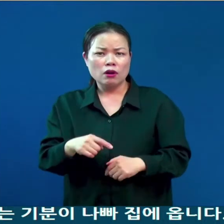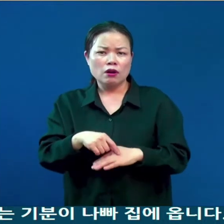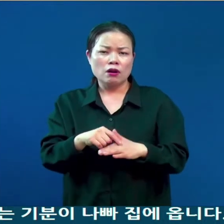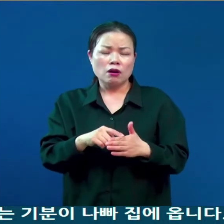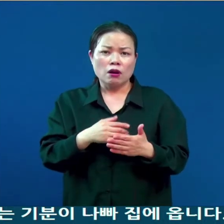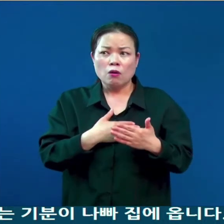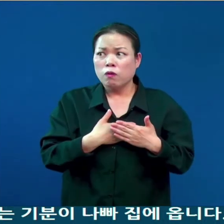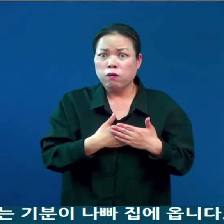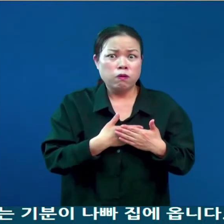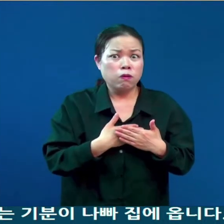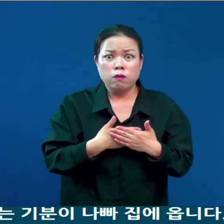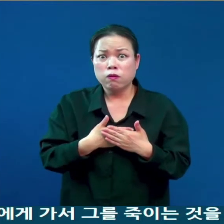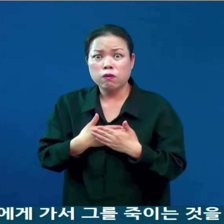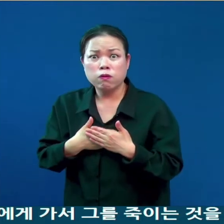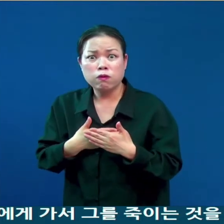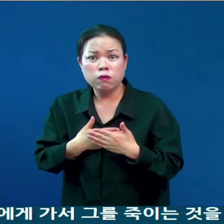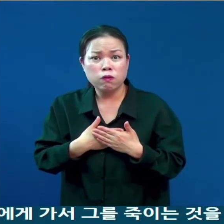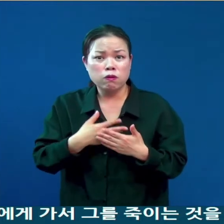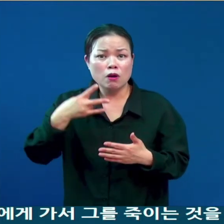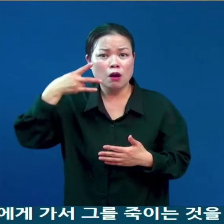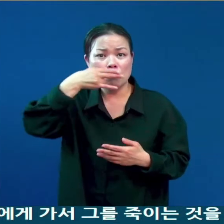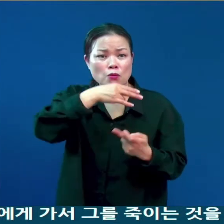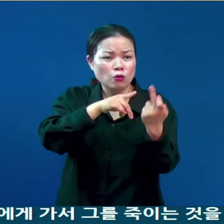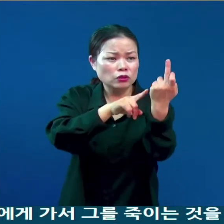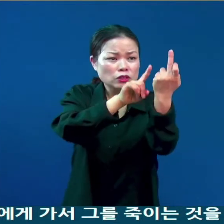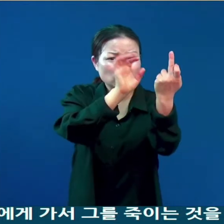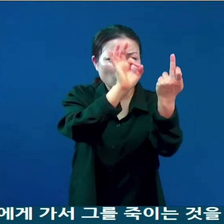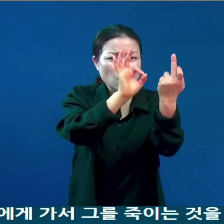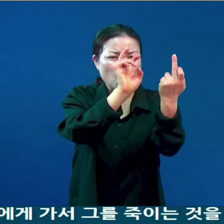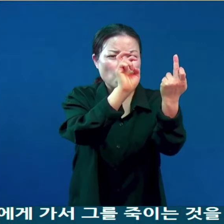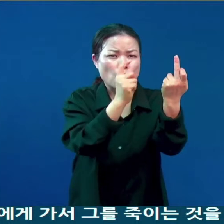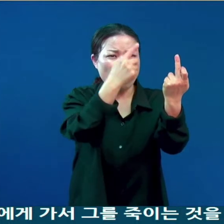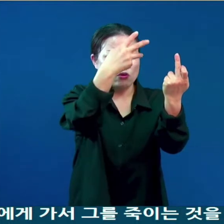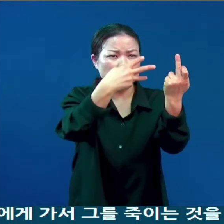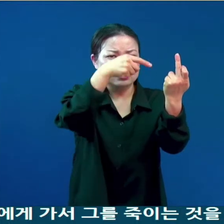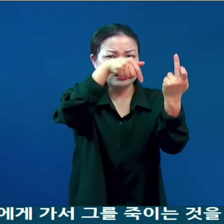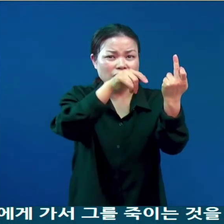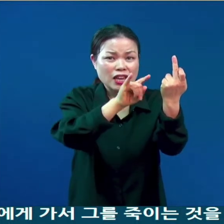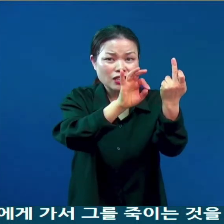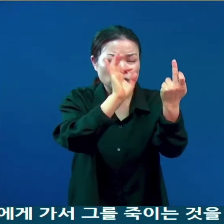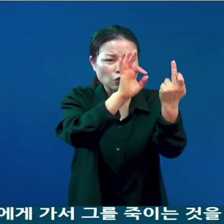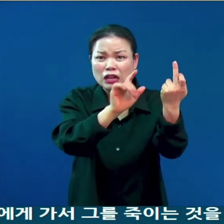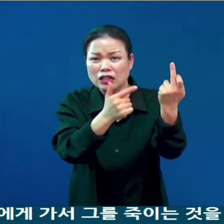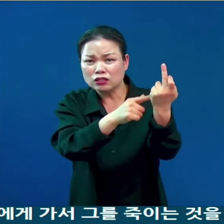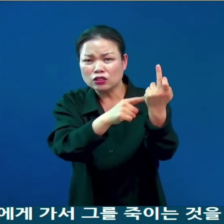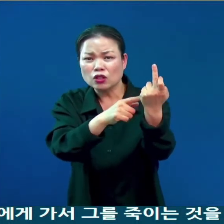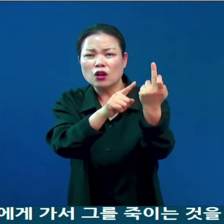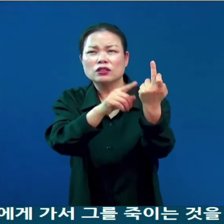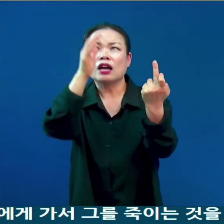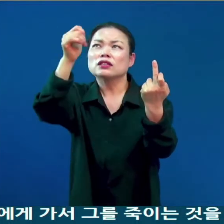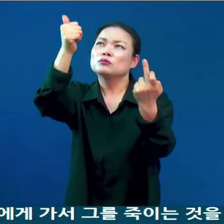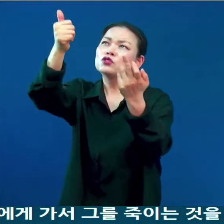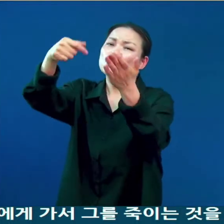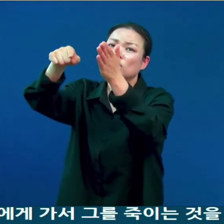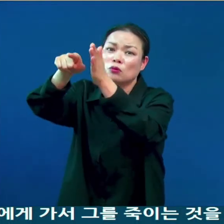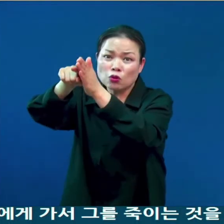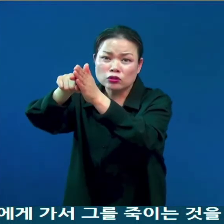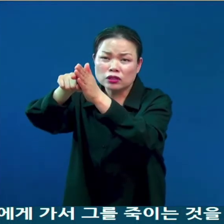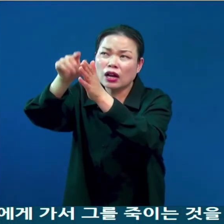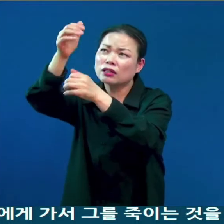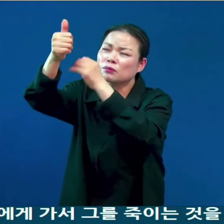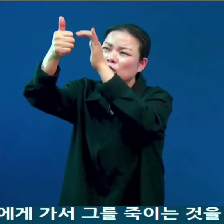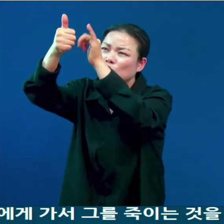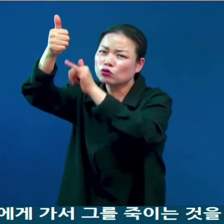참 조마조마하죠. 모르드게의 얼굴을 보지 않으려고 하나님 한 분만 생각했던 모르드게였지만 그렇게 하나님